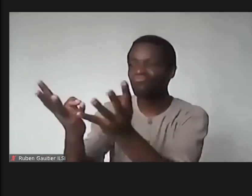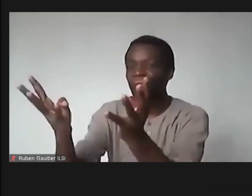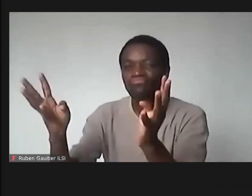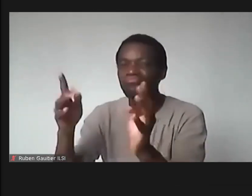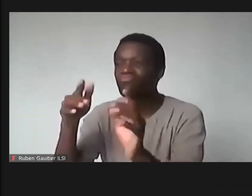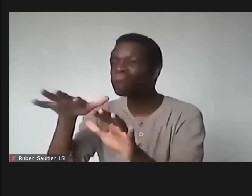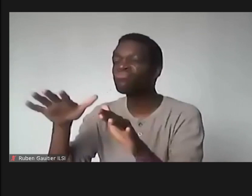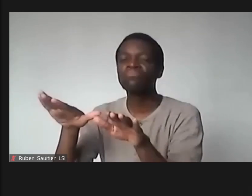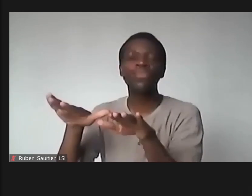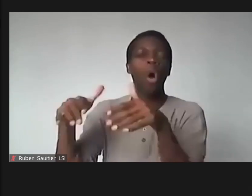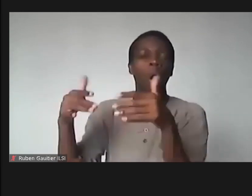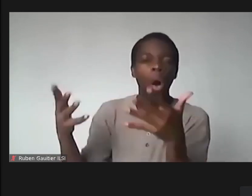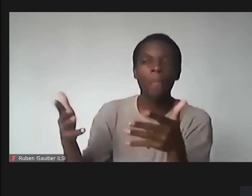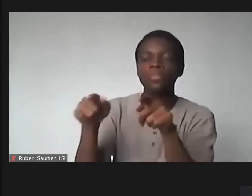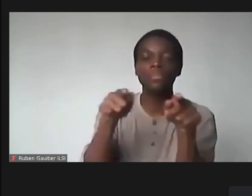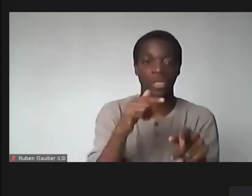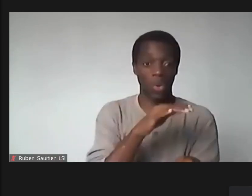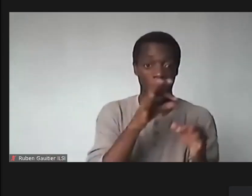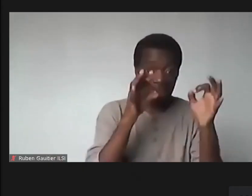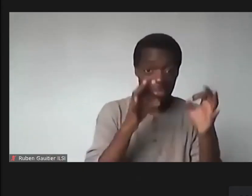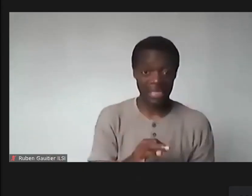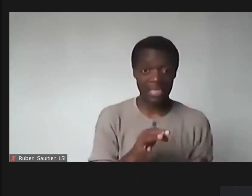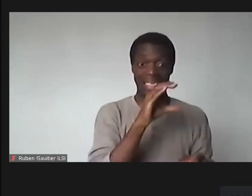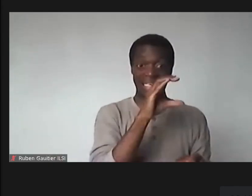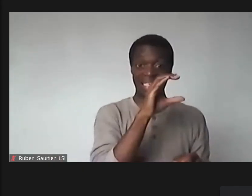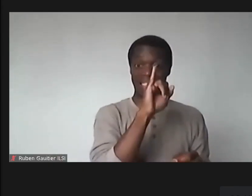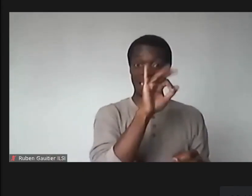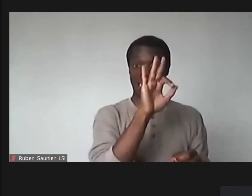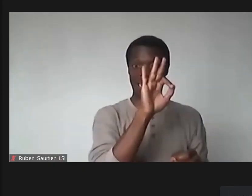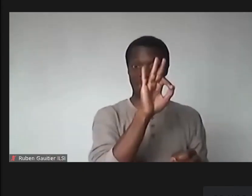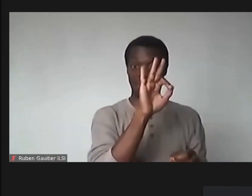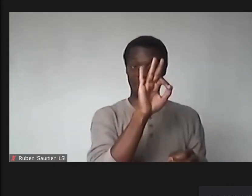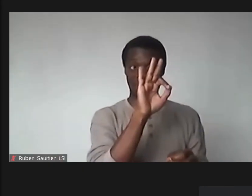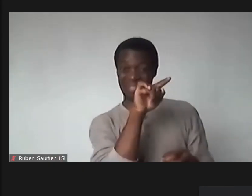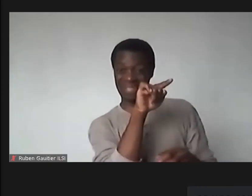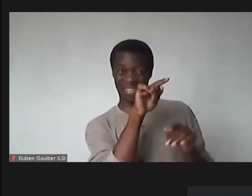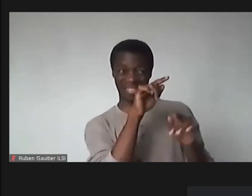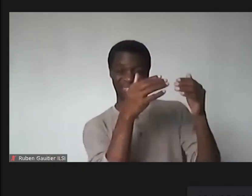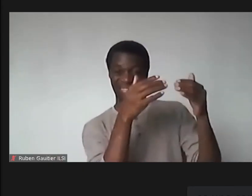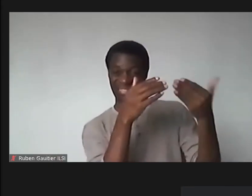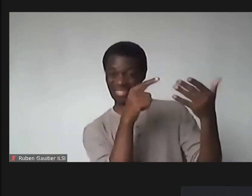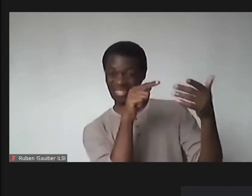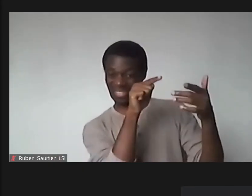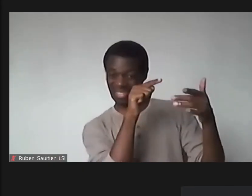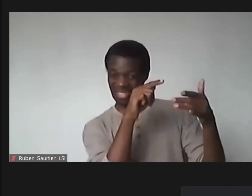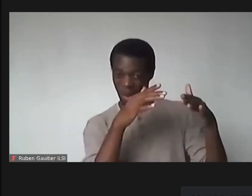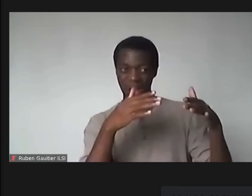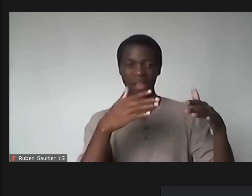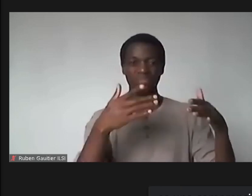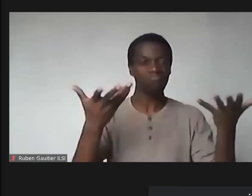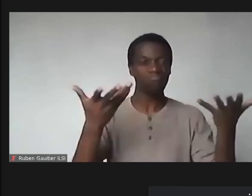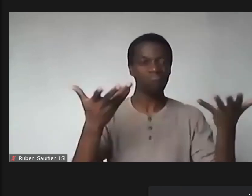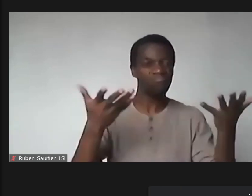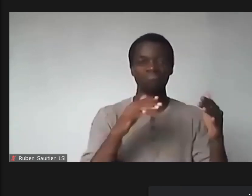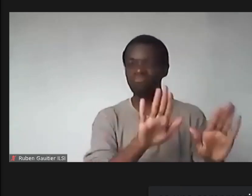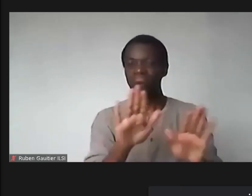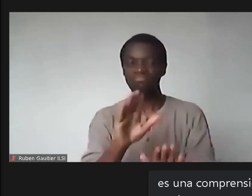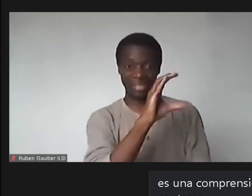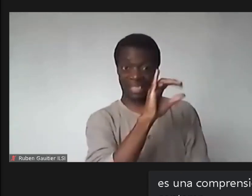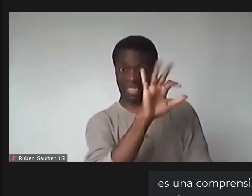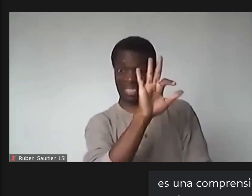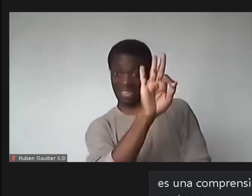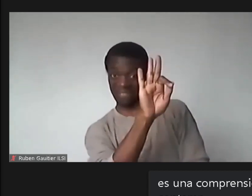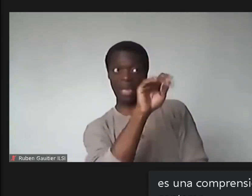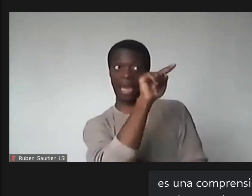con la CIF, con todo el debate que más contemporáneo sobre esto. Y sí que es muy, muy importante para